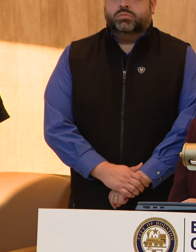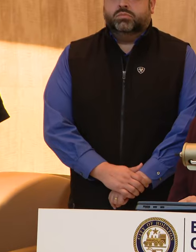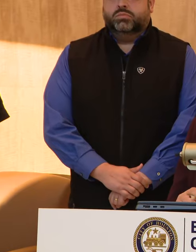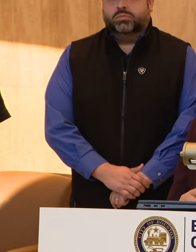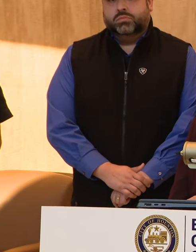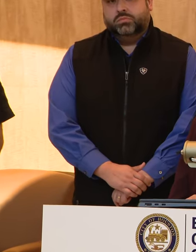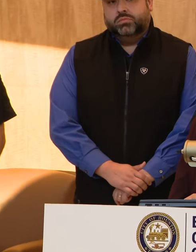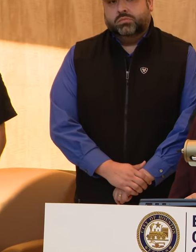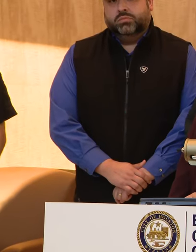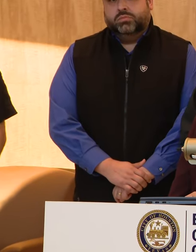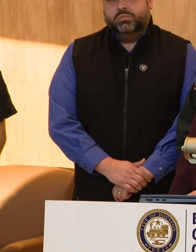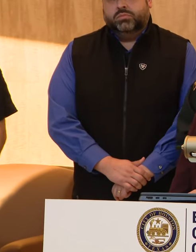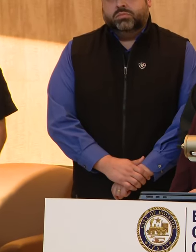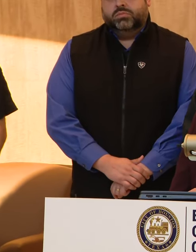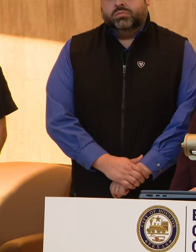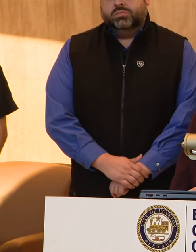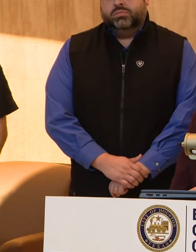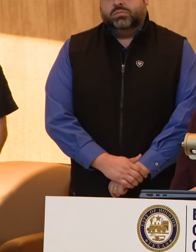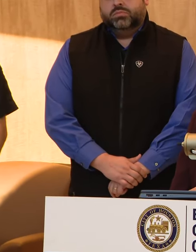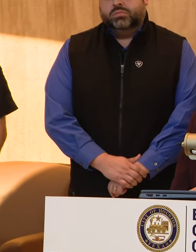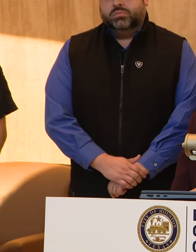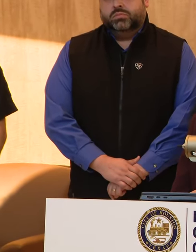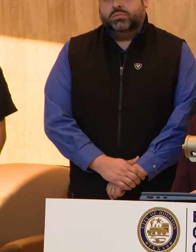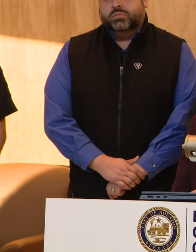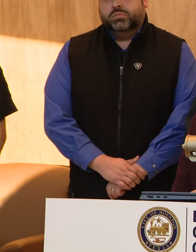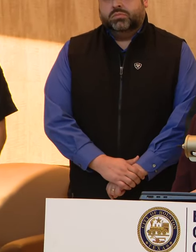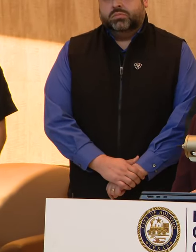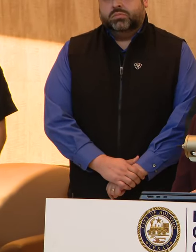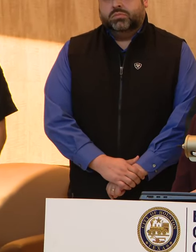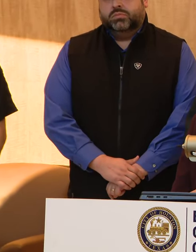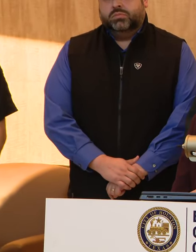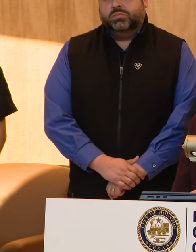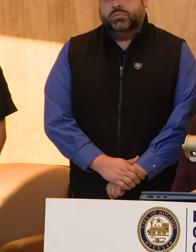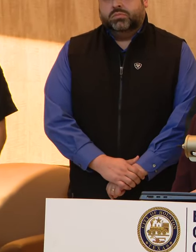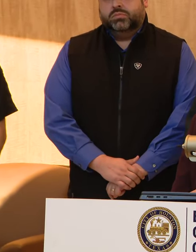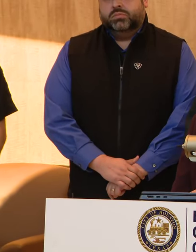que ustedes escucharon, se quedaron en casa, no